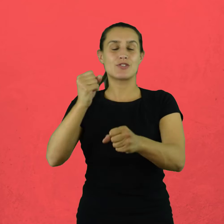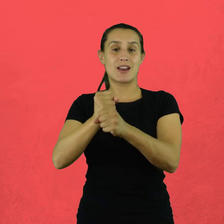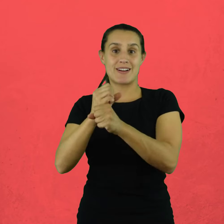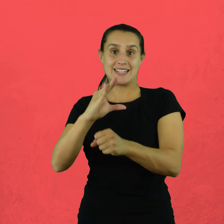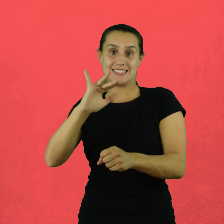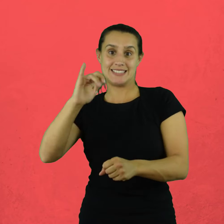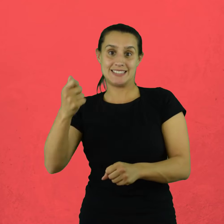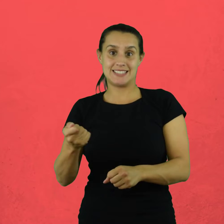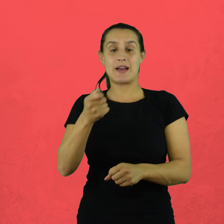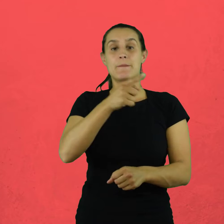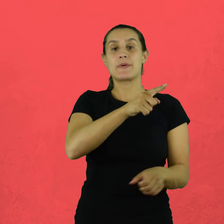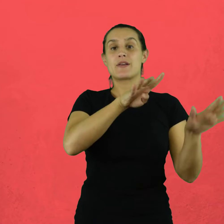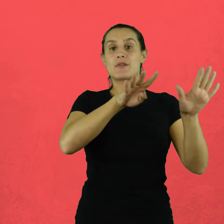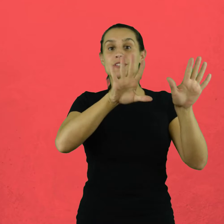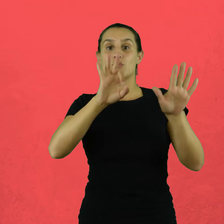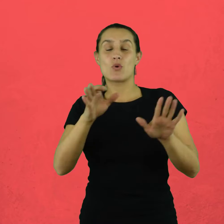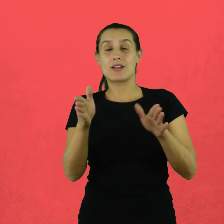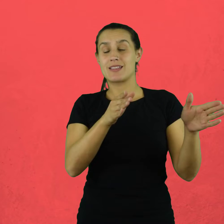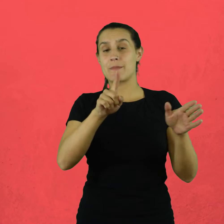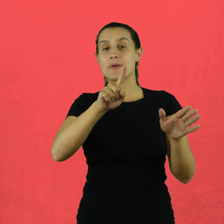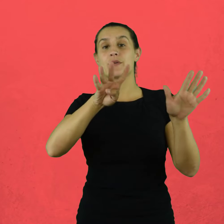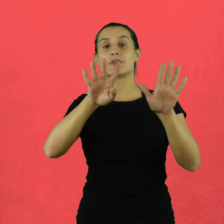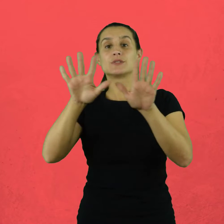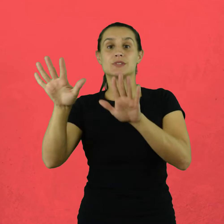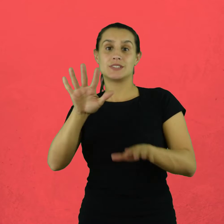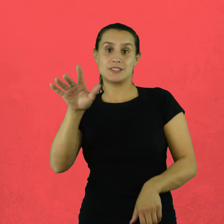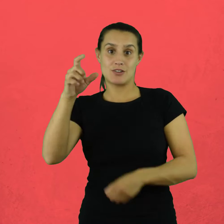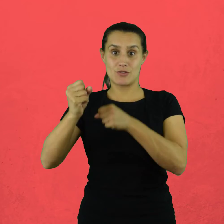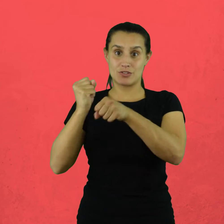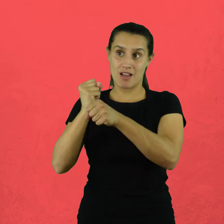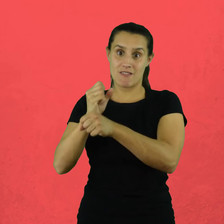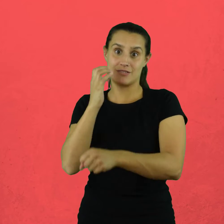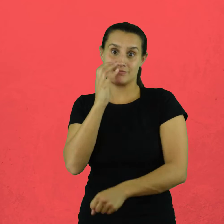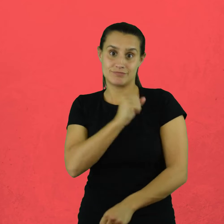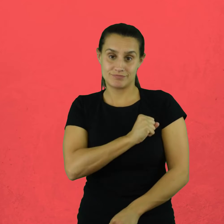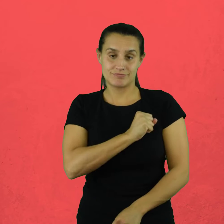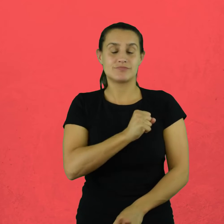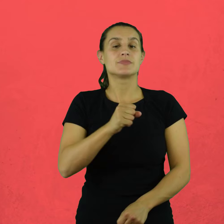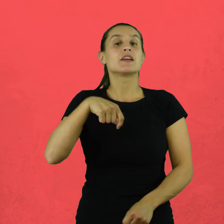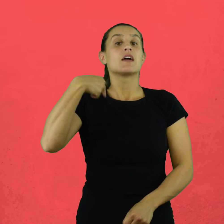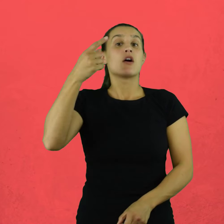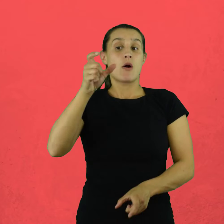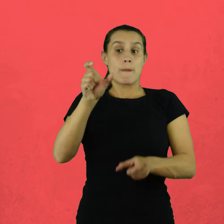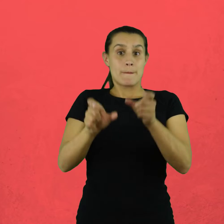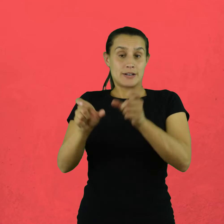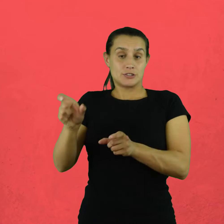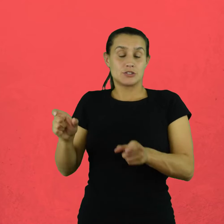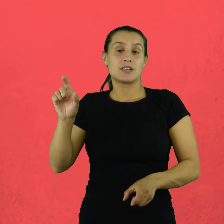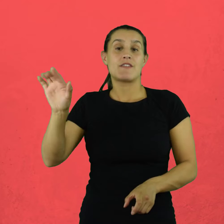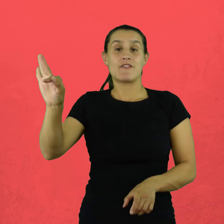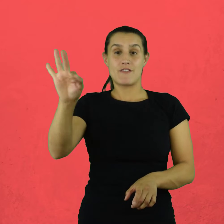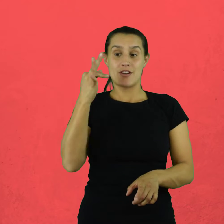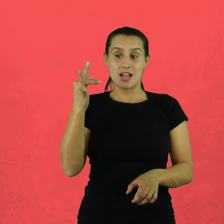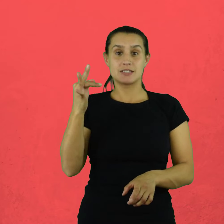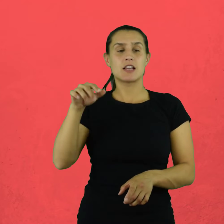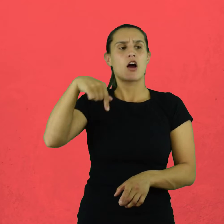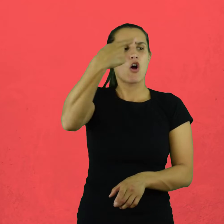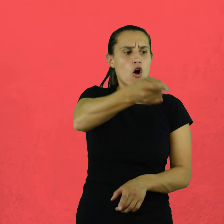entre 1950 y 1955 para ser utilizados por la CIA. Los franceses